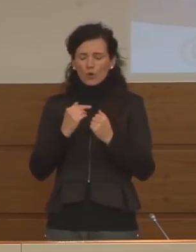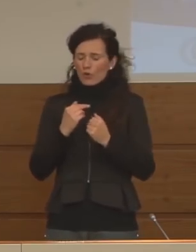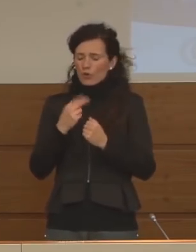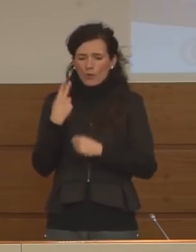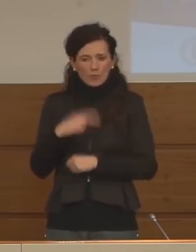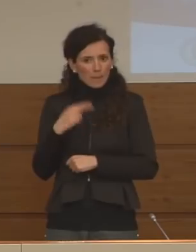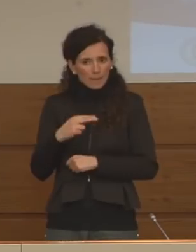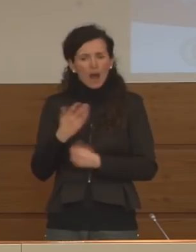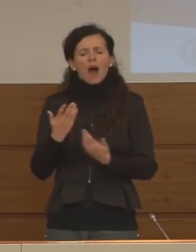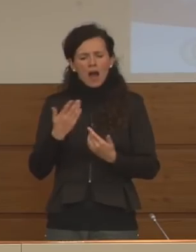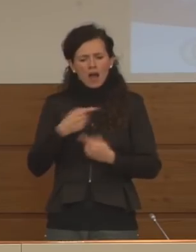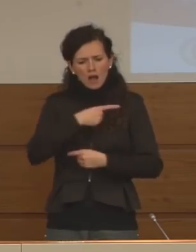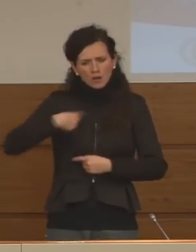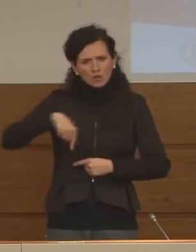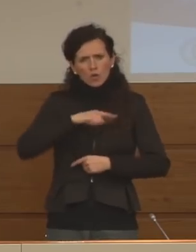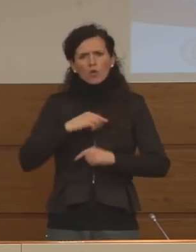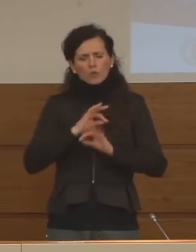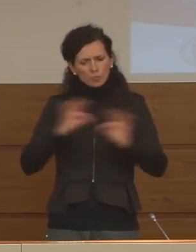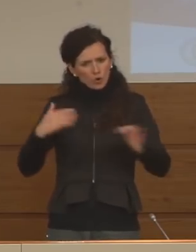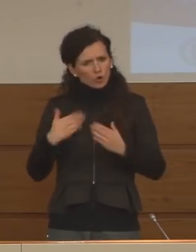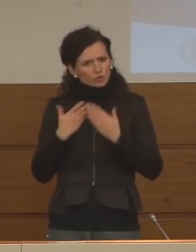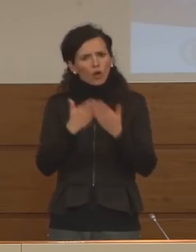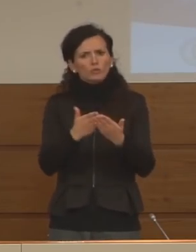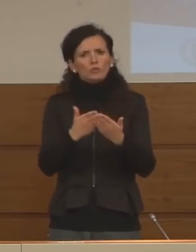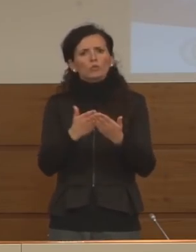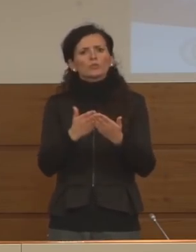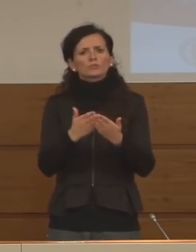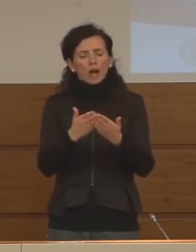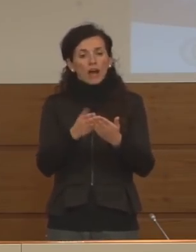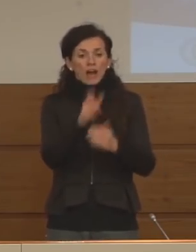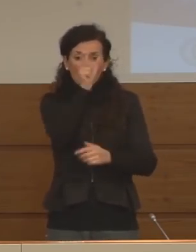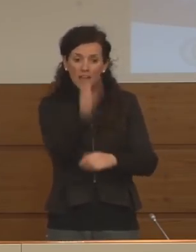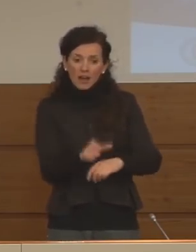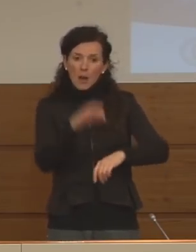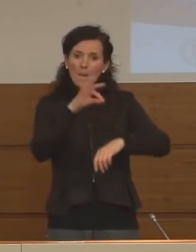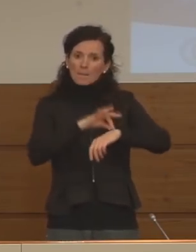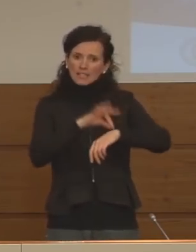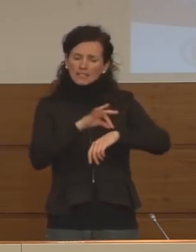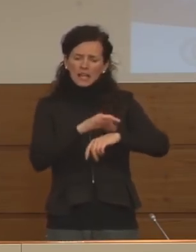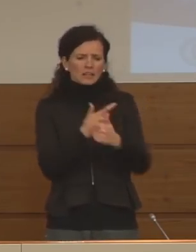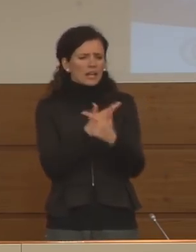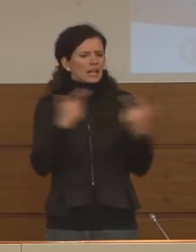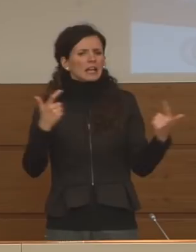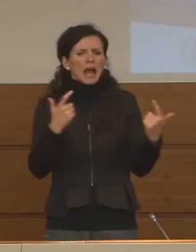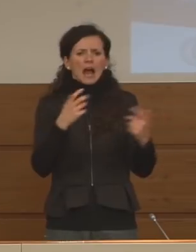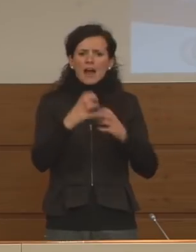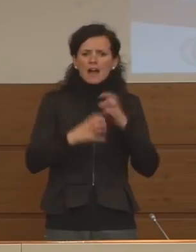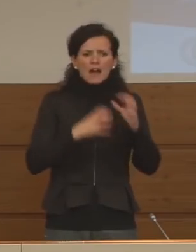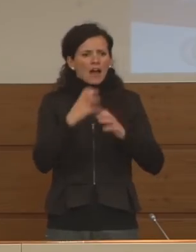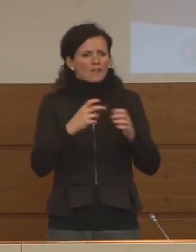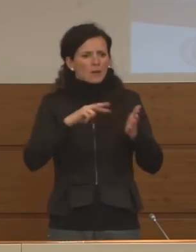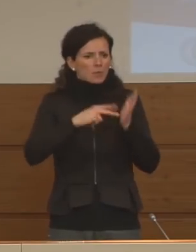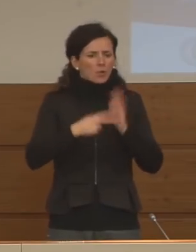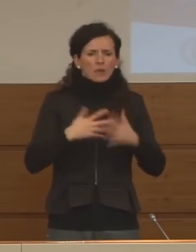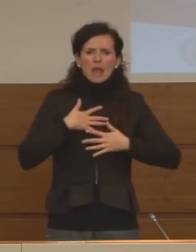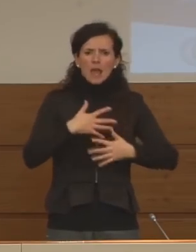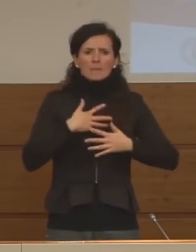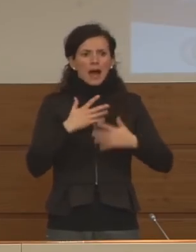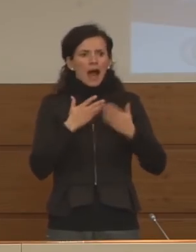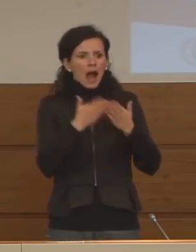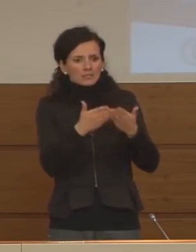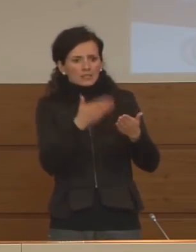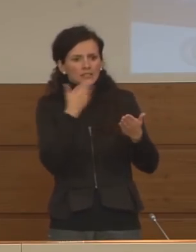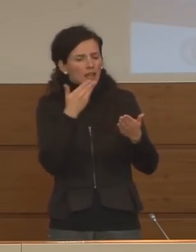dobbiamo assicurare che nessun paziente in grave crisi respiratoria se resti senza assistenza